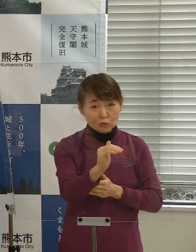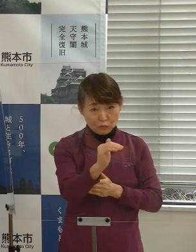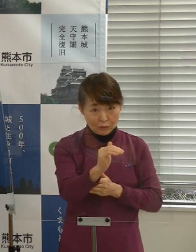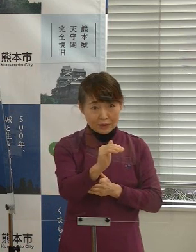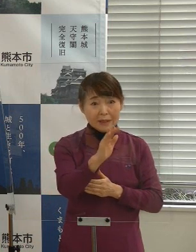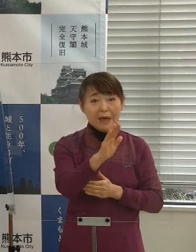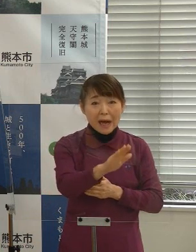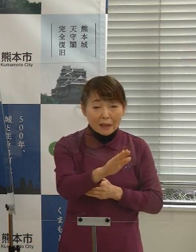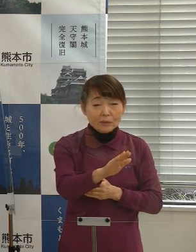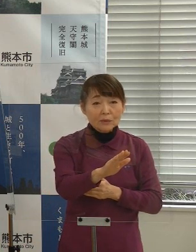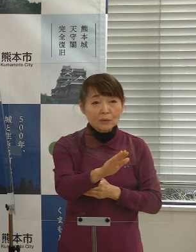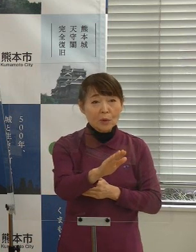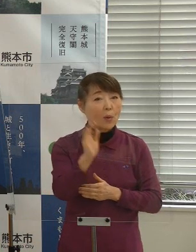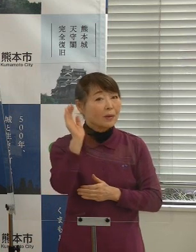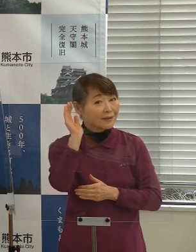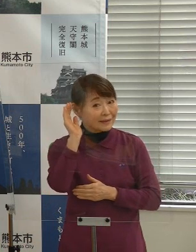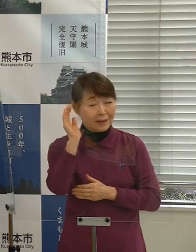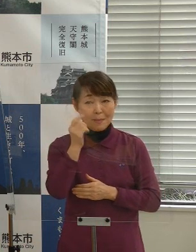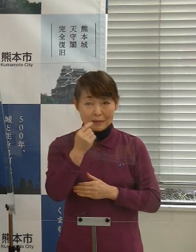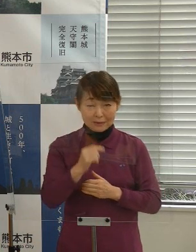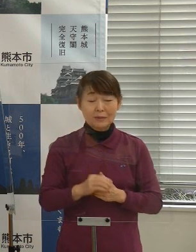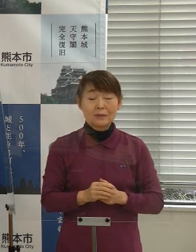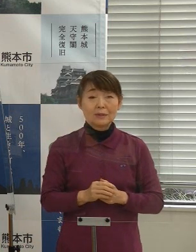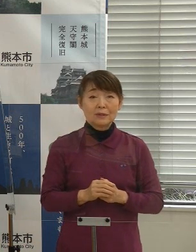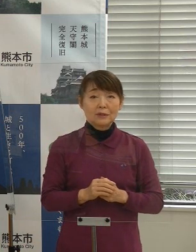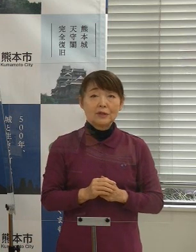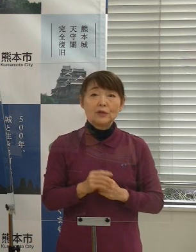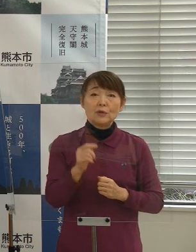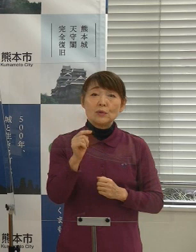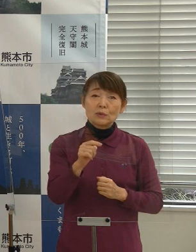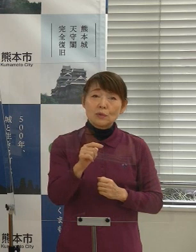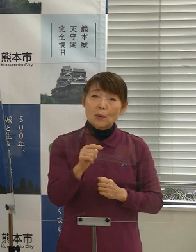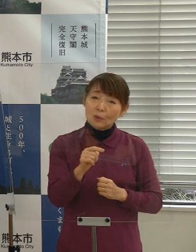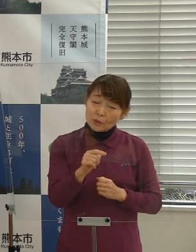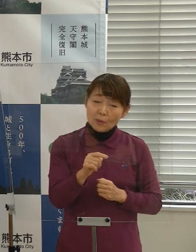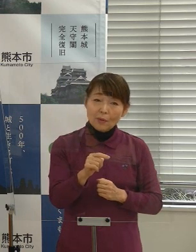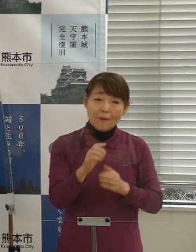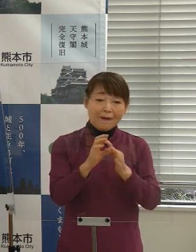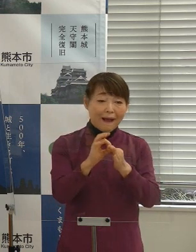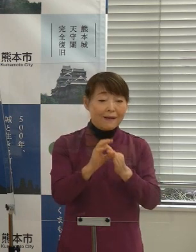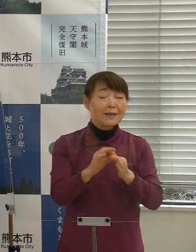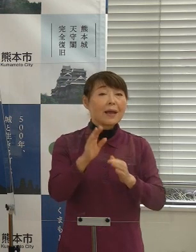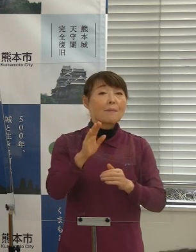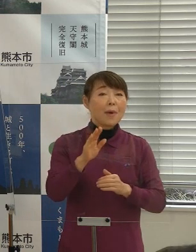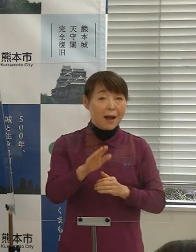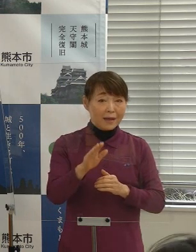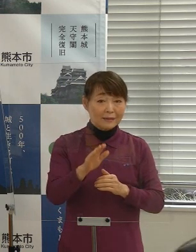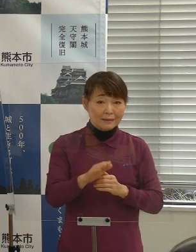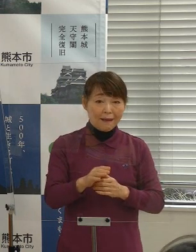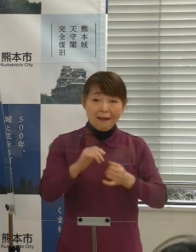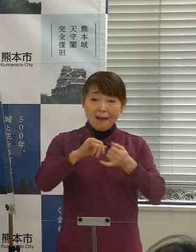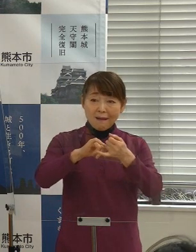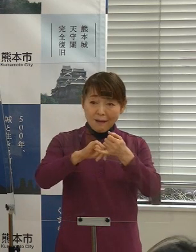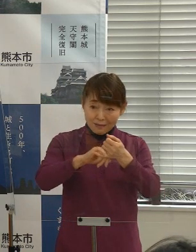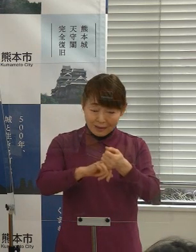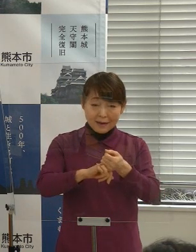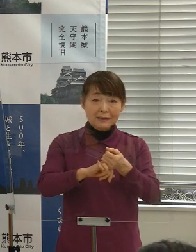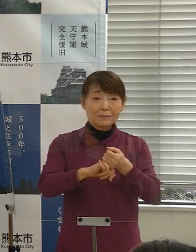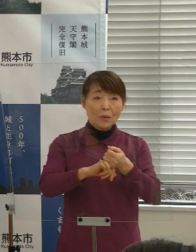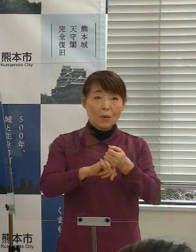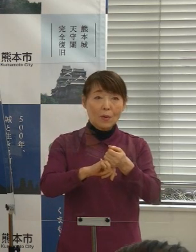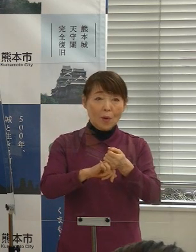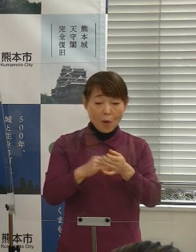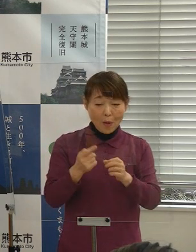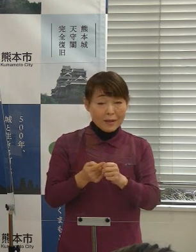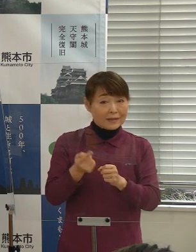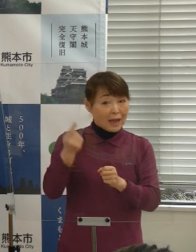伺っておりますけれども、その作用も含めてなんですが、必ずしもこれはやはり昨年